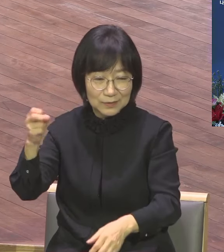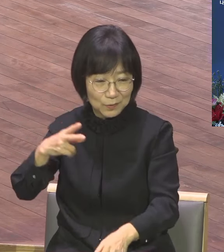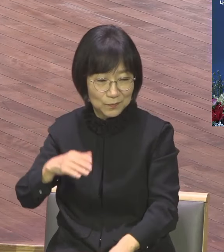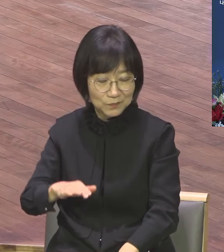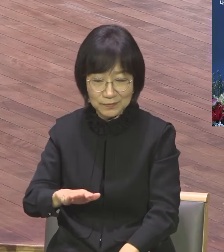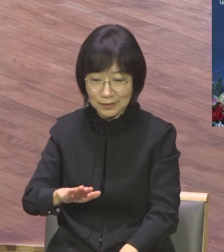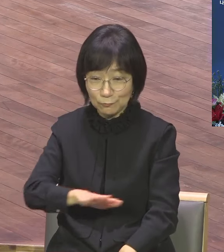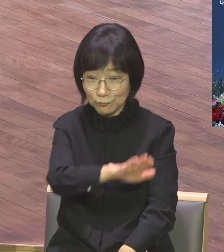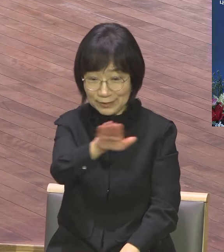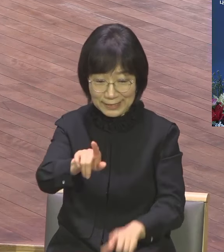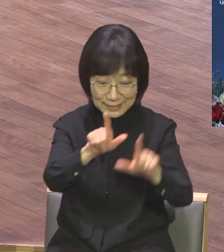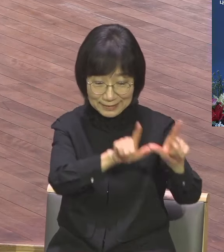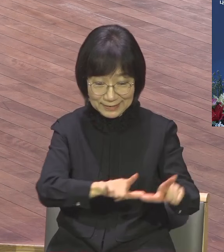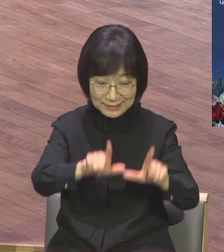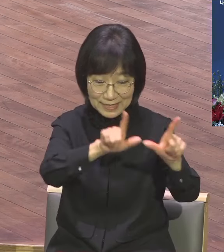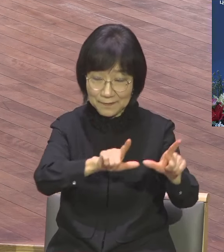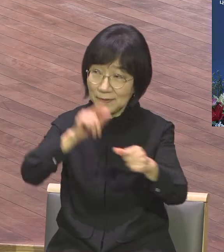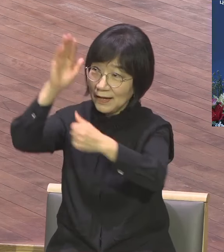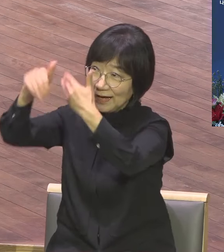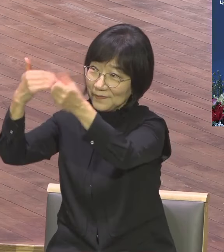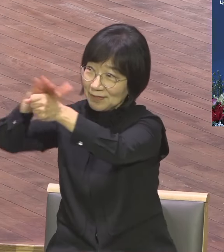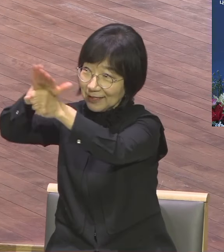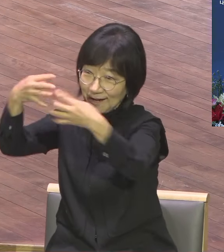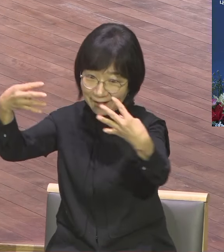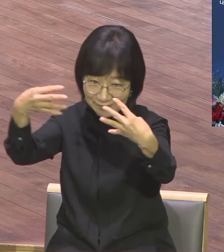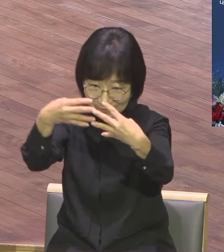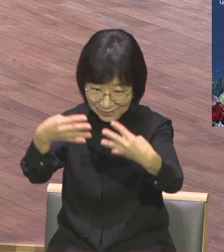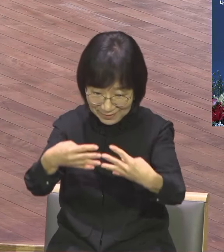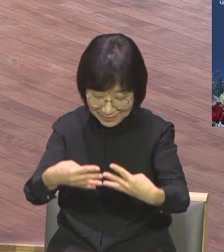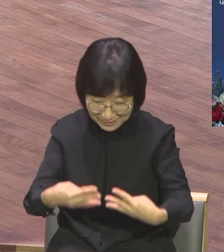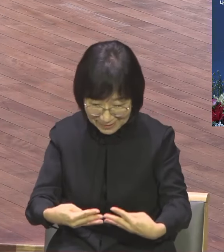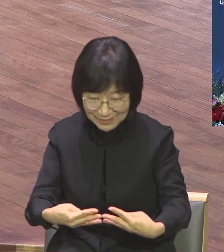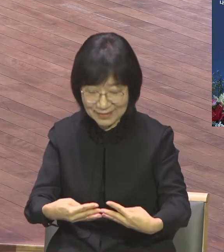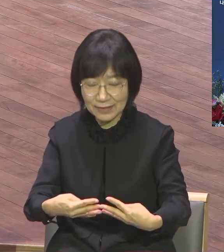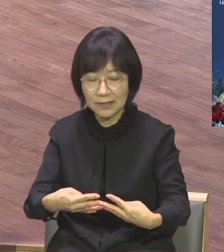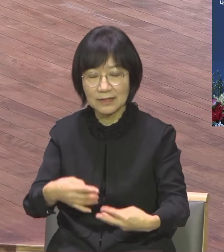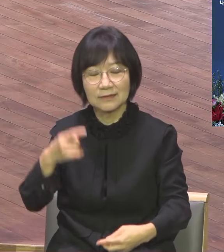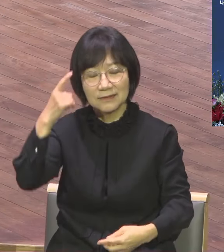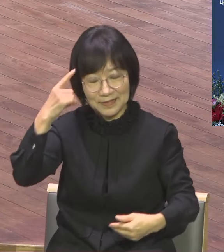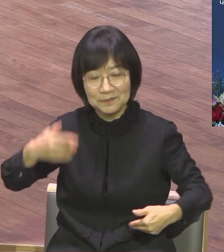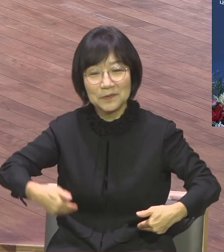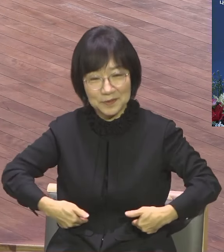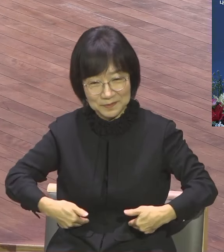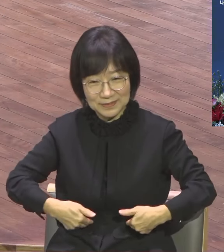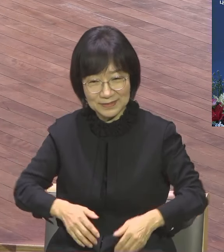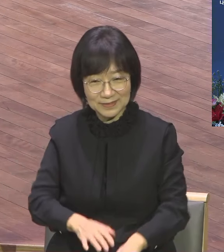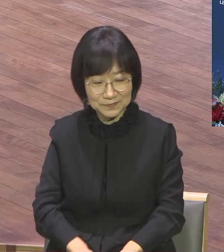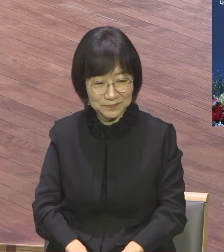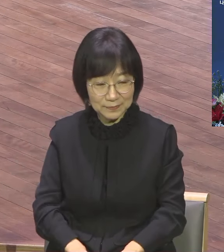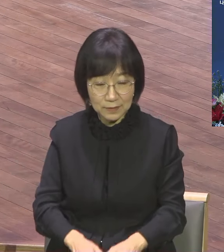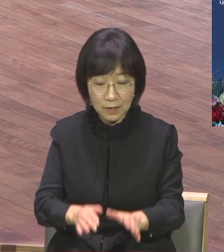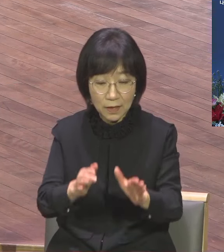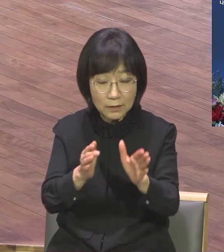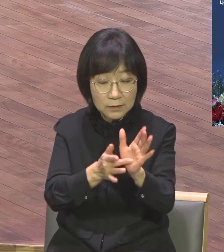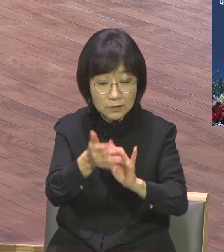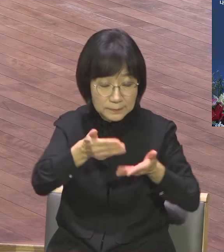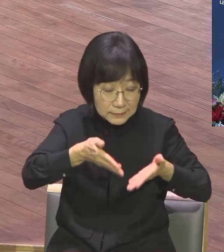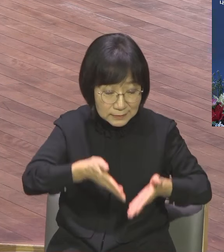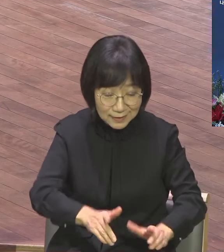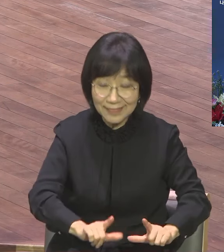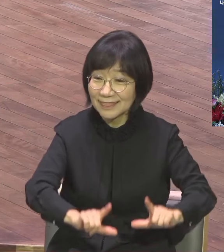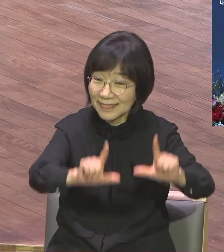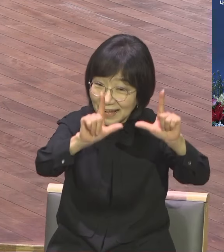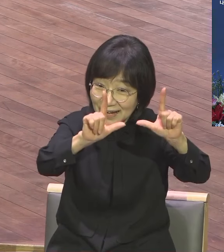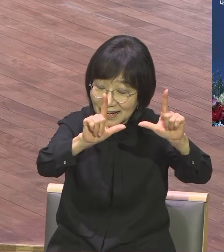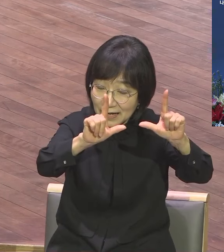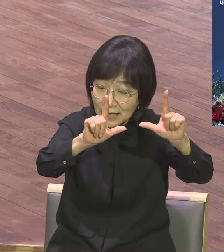속에 맺히게 되었는지 그것을 보여주는 말씀입니다. 성탄은 오늘 말씀 제목처럼